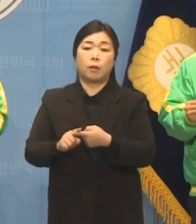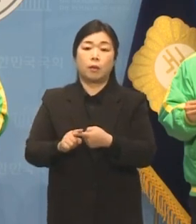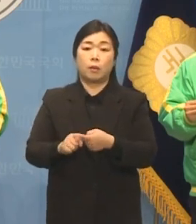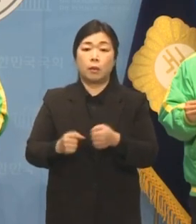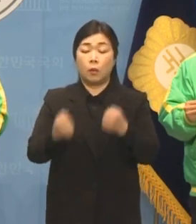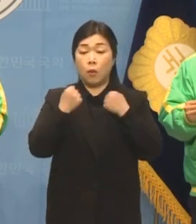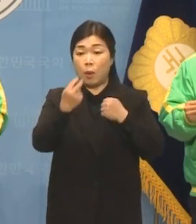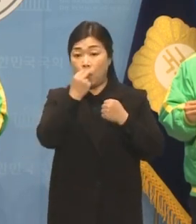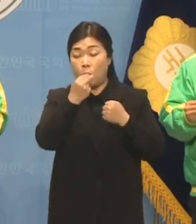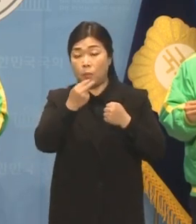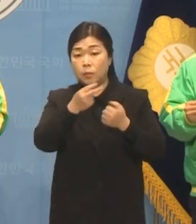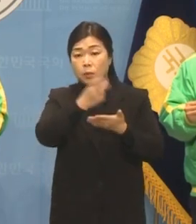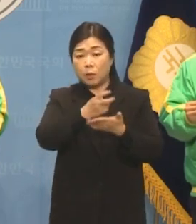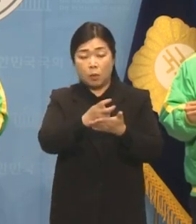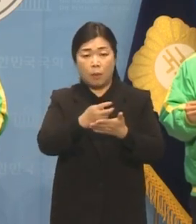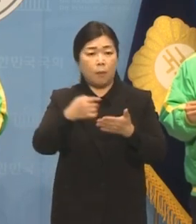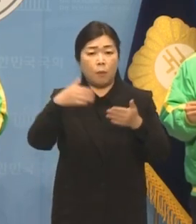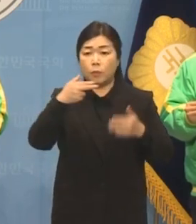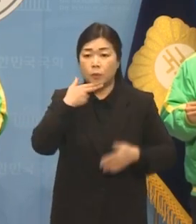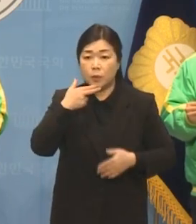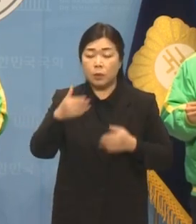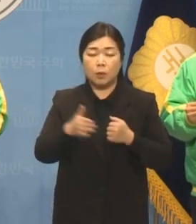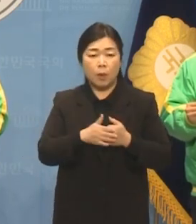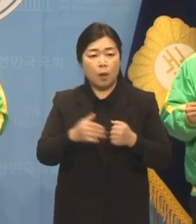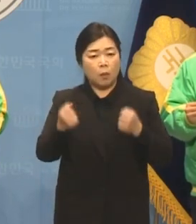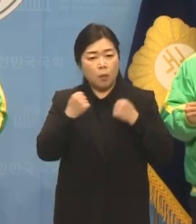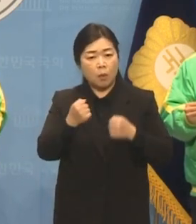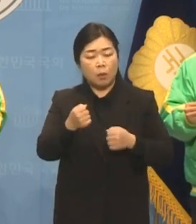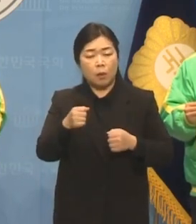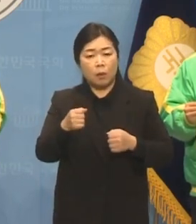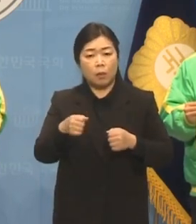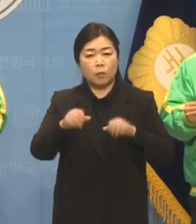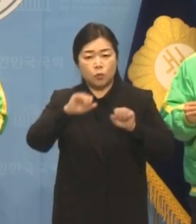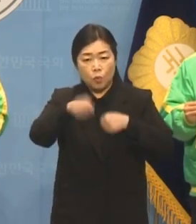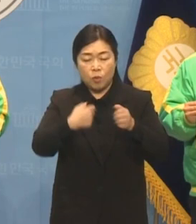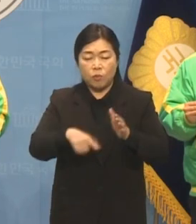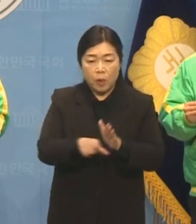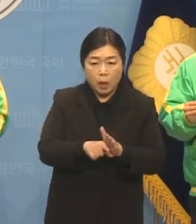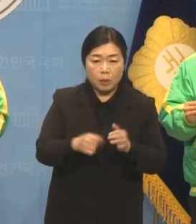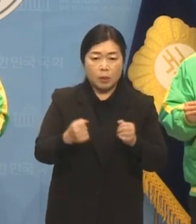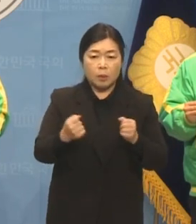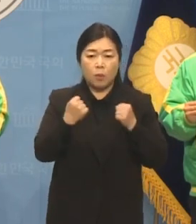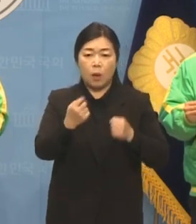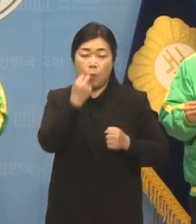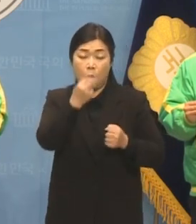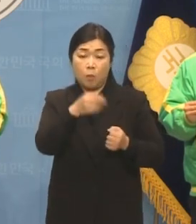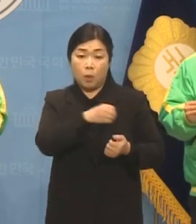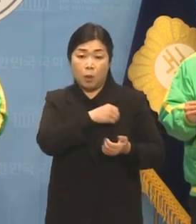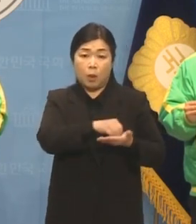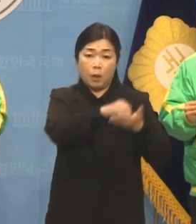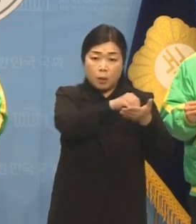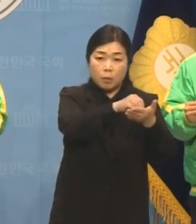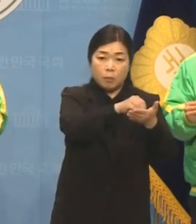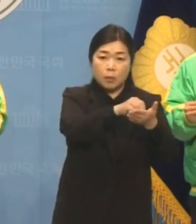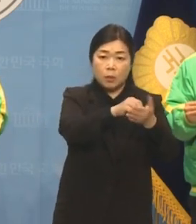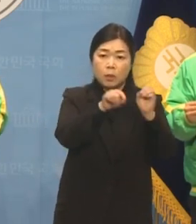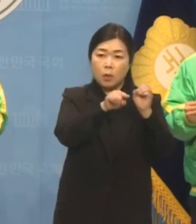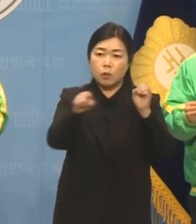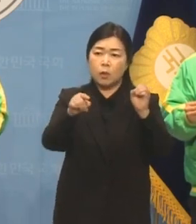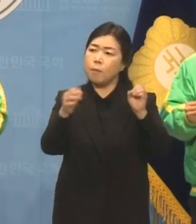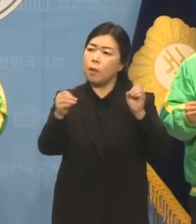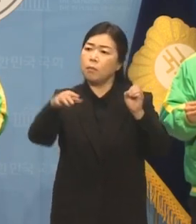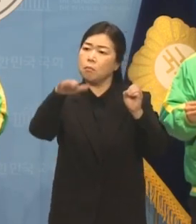민간 반려동물의 보험 가입률은 0.1% 미만인 실정입니다. 또한 현재 서울시와 경기도